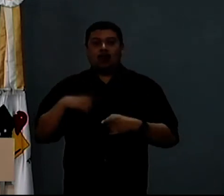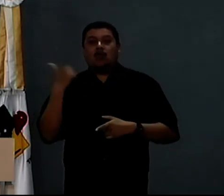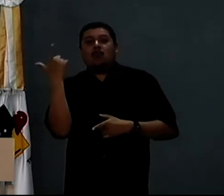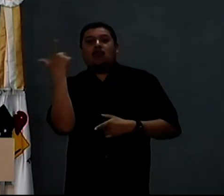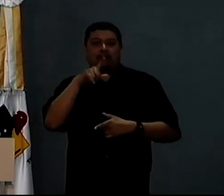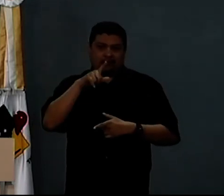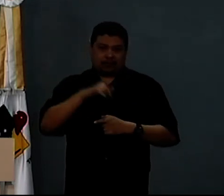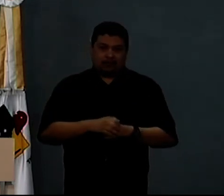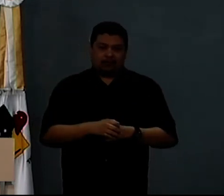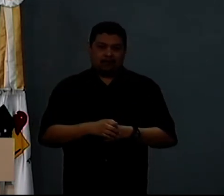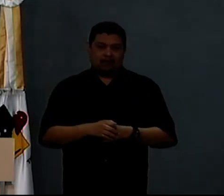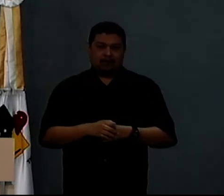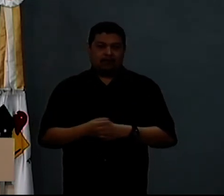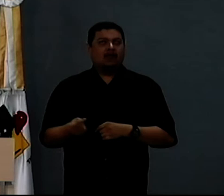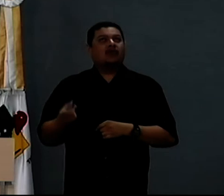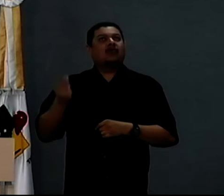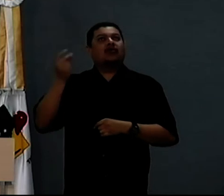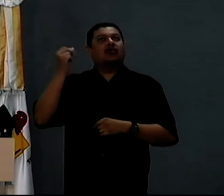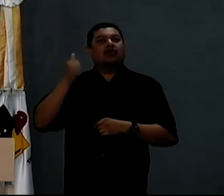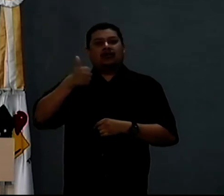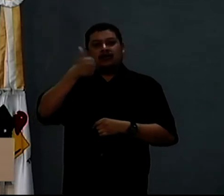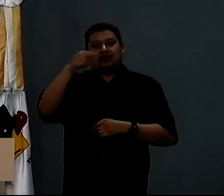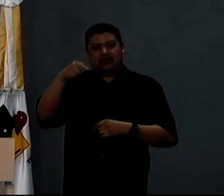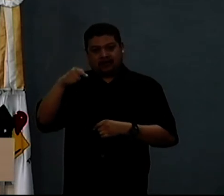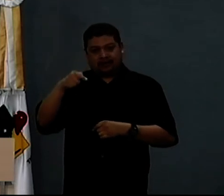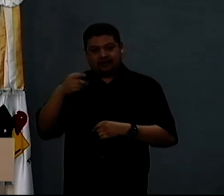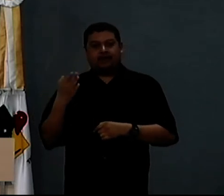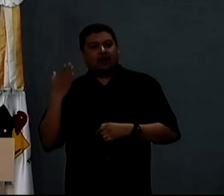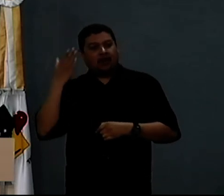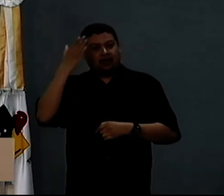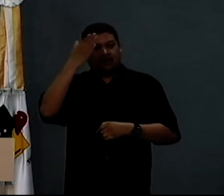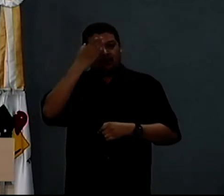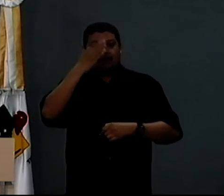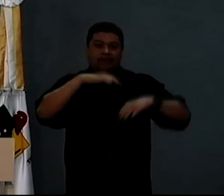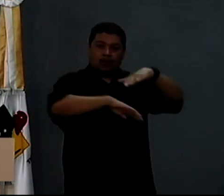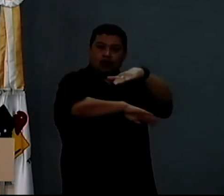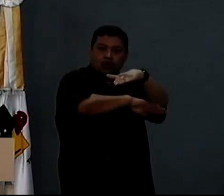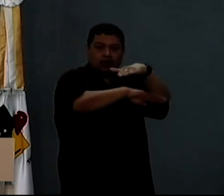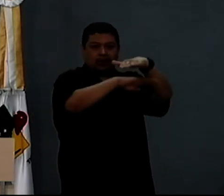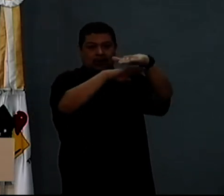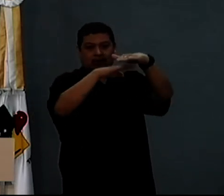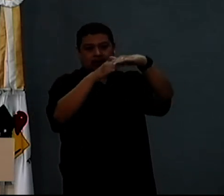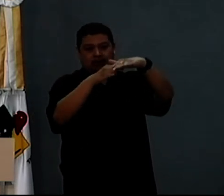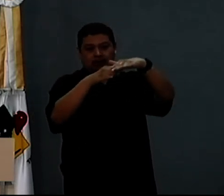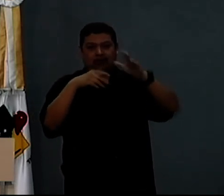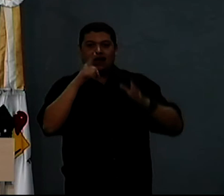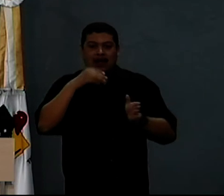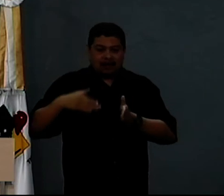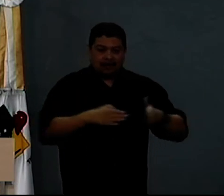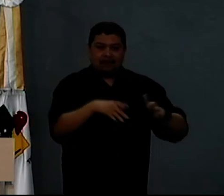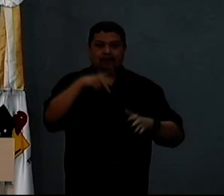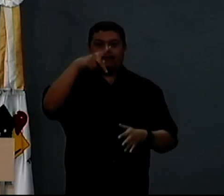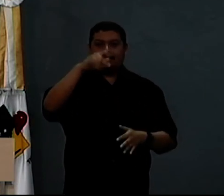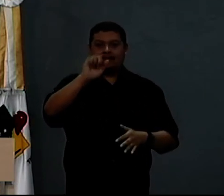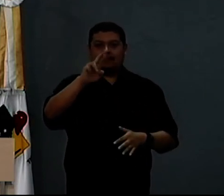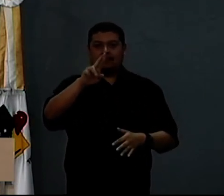né, desde 2017, lá na ponte do Rio Piarara, na Afonso Pena. Então, aquilo ali tem tanta indicação,